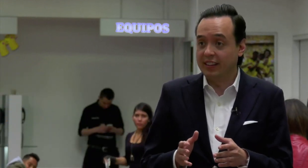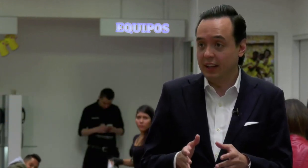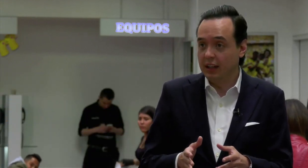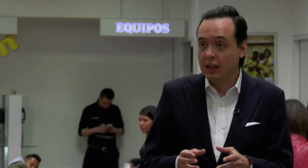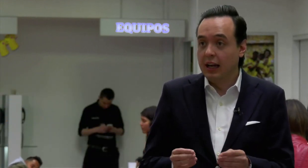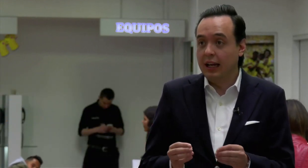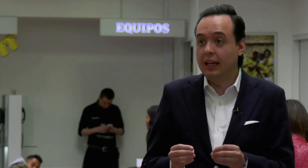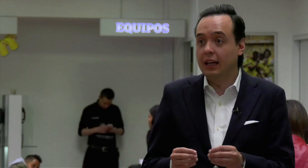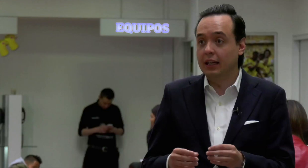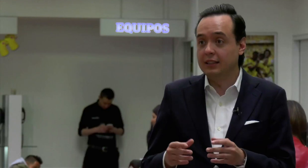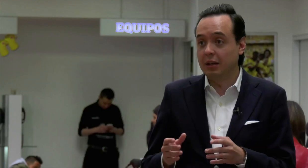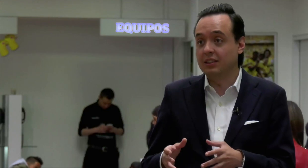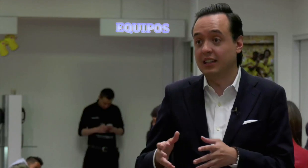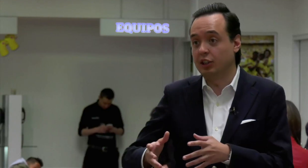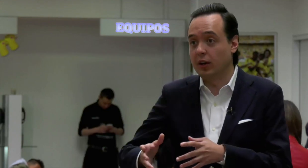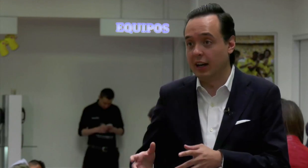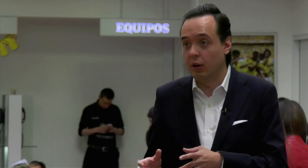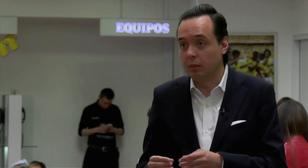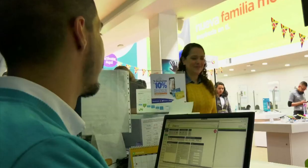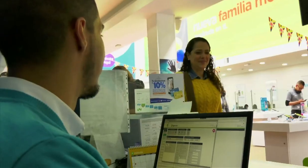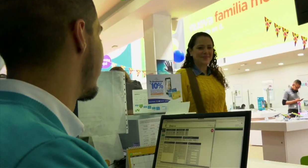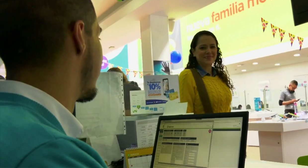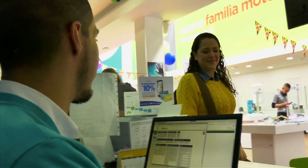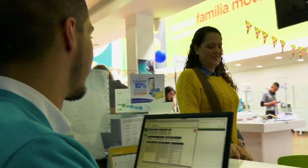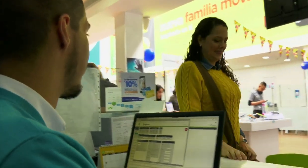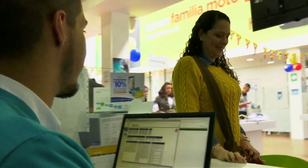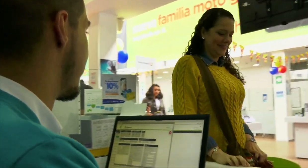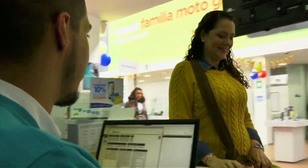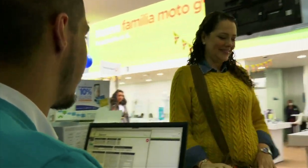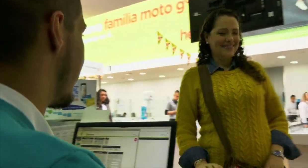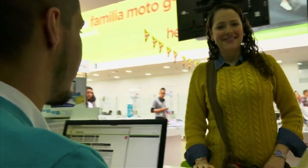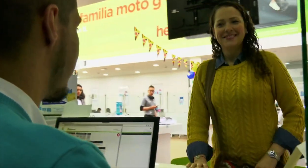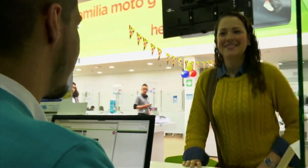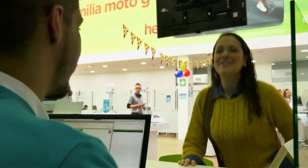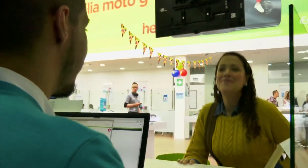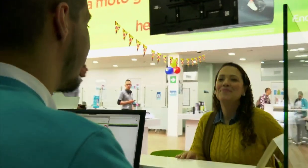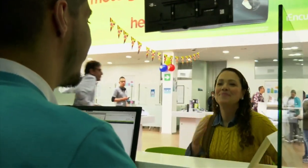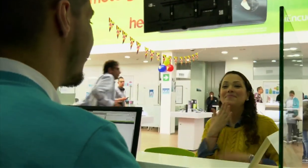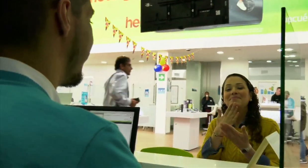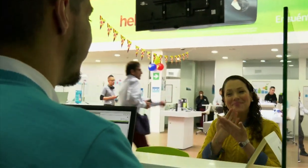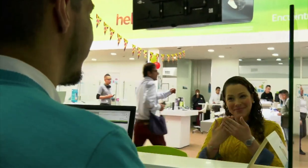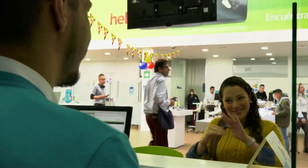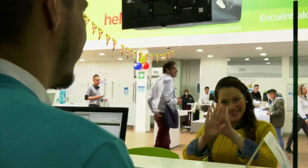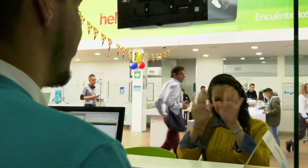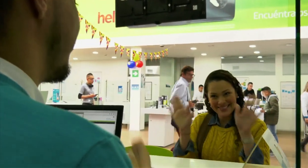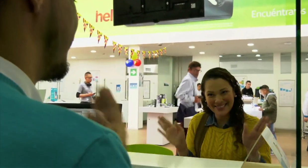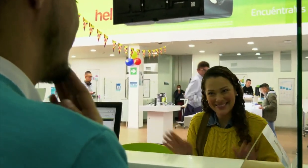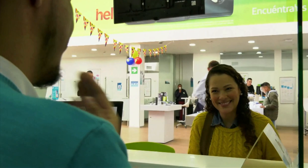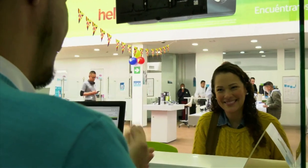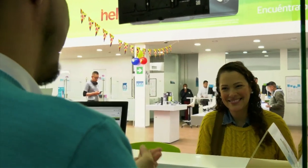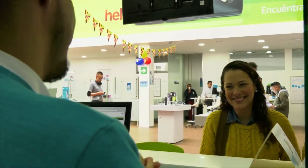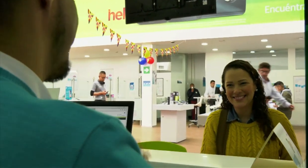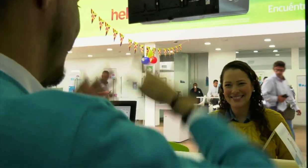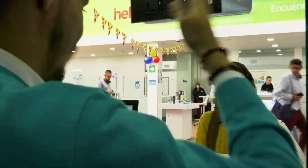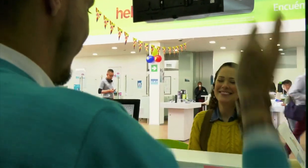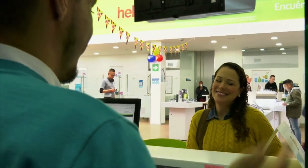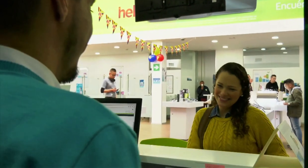Convertic y se llama Centro de Relevo. Con el centro de relevo lo que hacemos es cuando llega una persona en condición de discapacidad